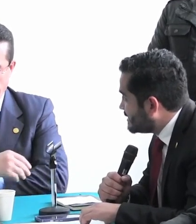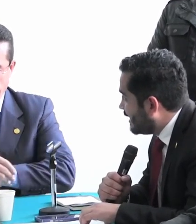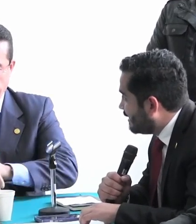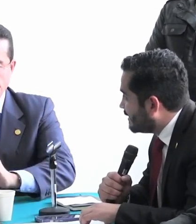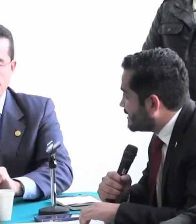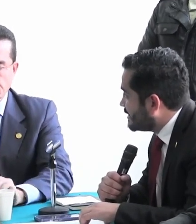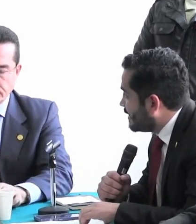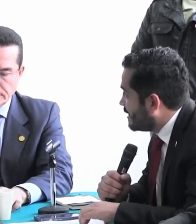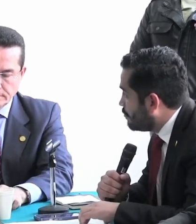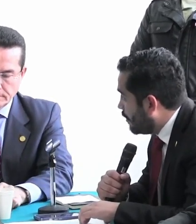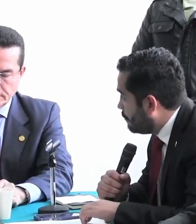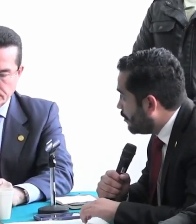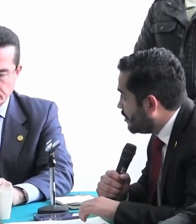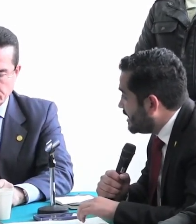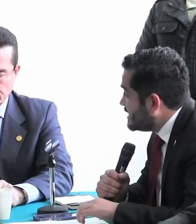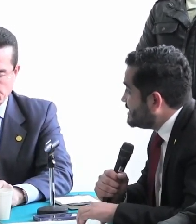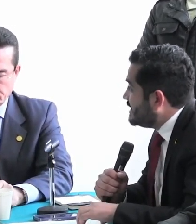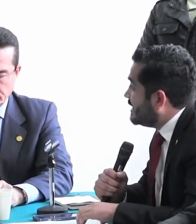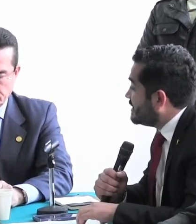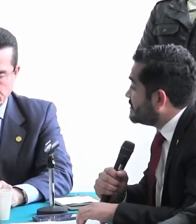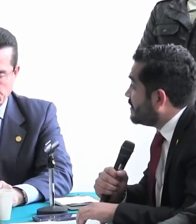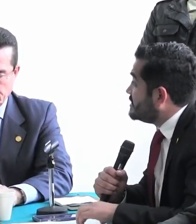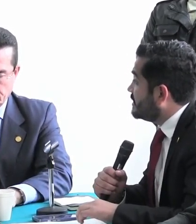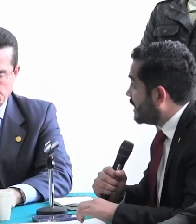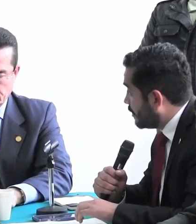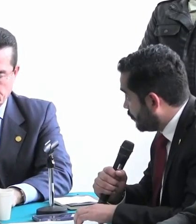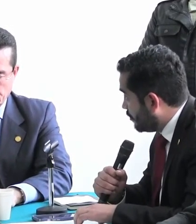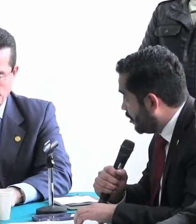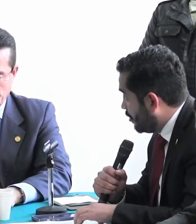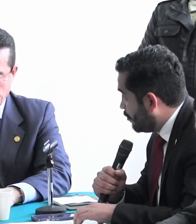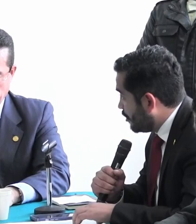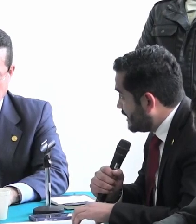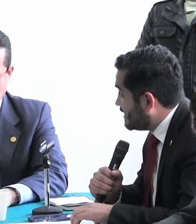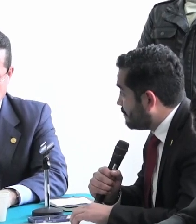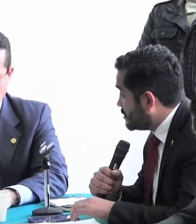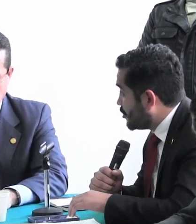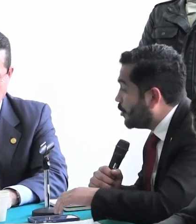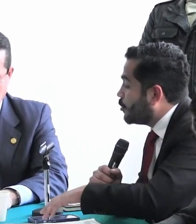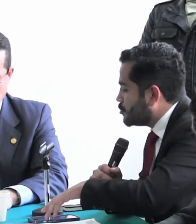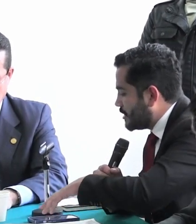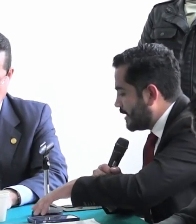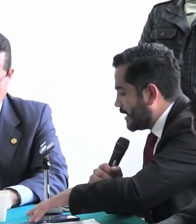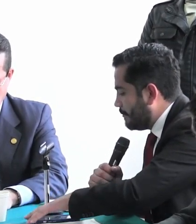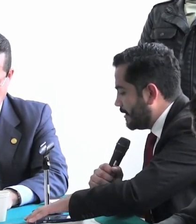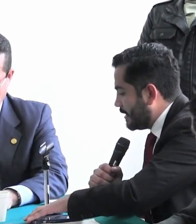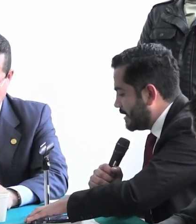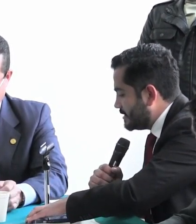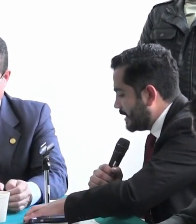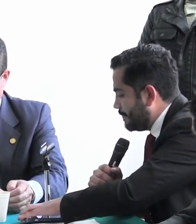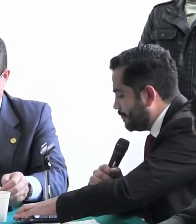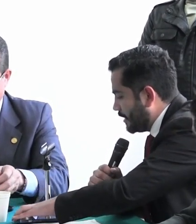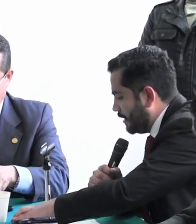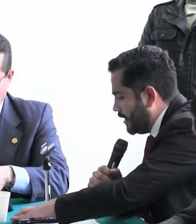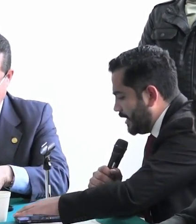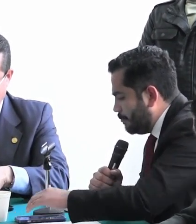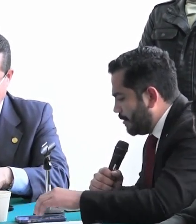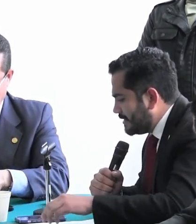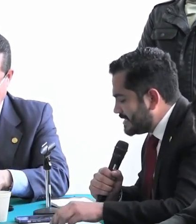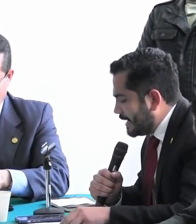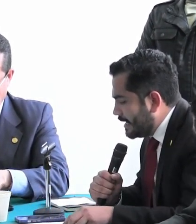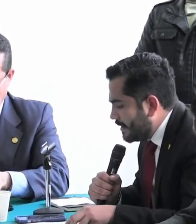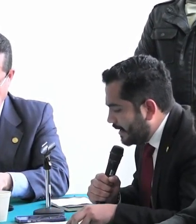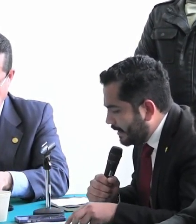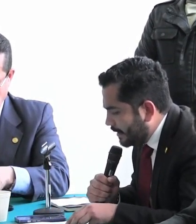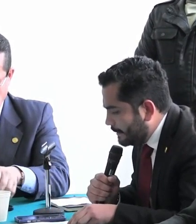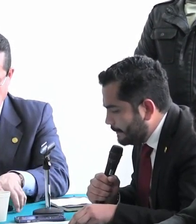a esta Casa del Pueblo, sin antes felicitarlo por la intervención que usted acaba de realizar. Y bueno,